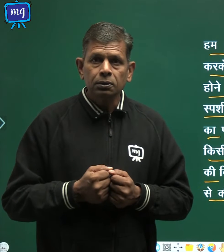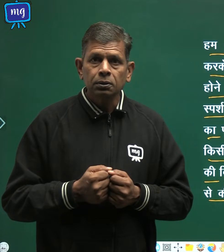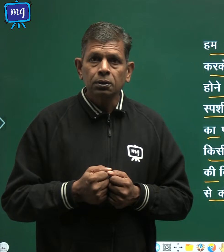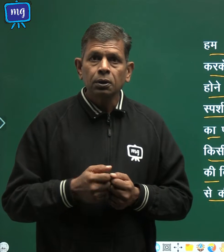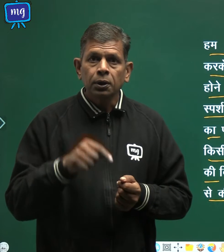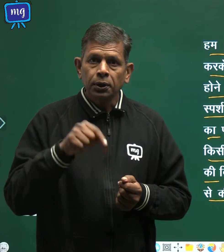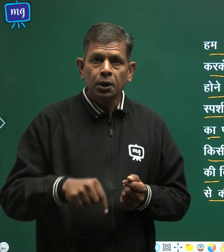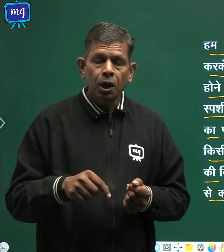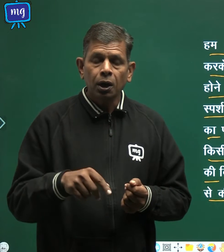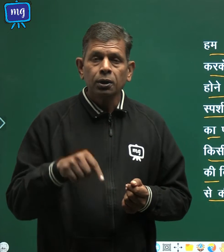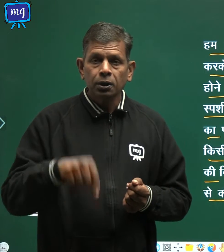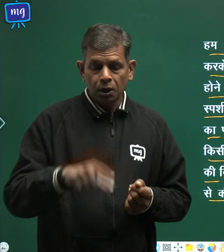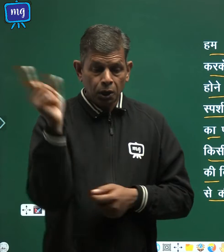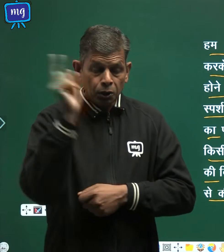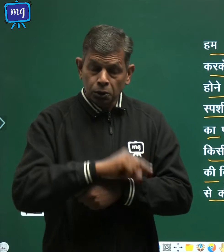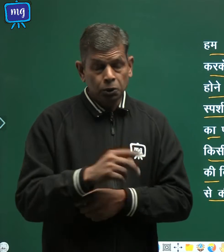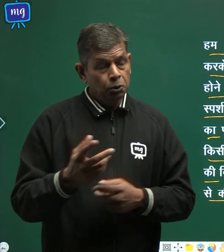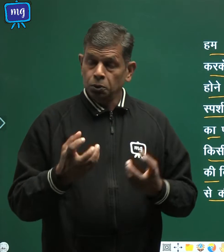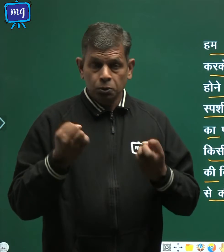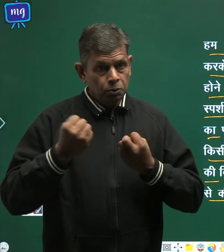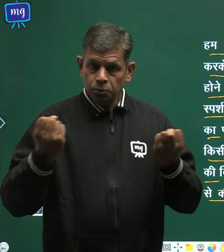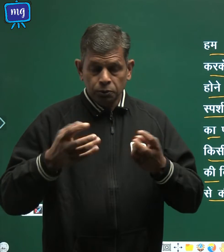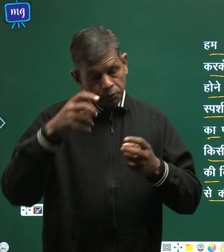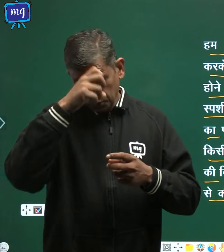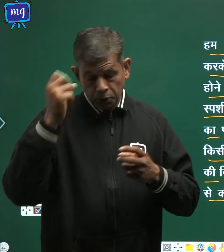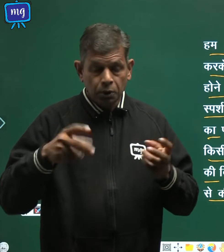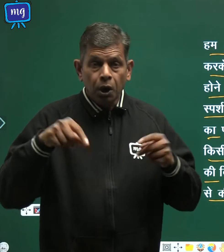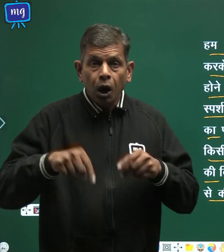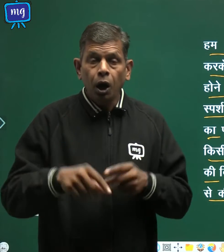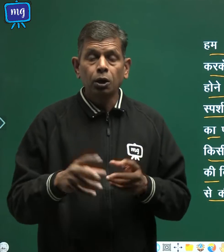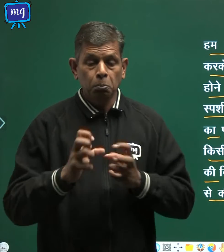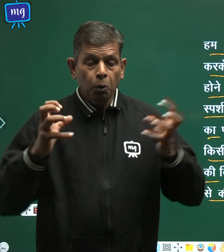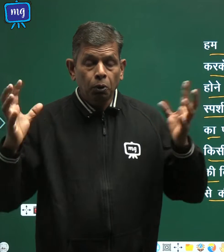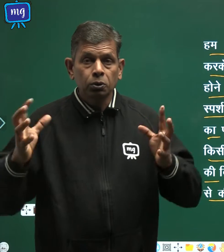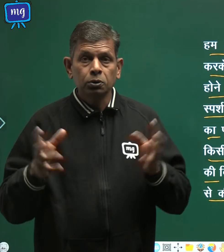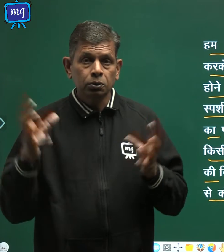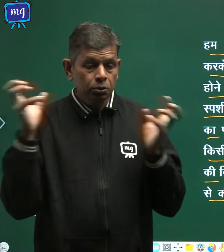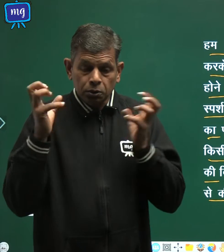कि आज बहुत गर्मी है, आज बहुत सर्दी है,